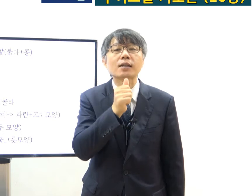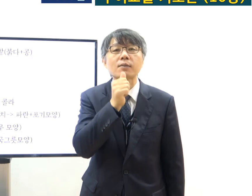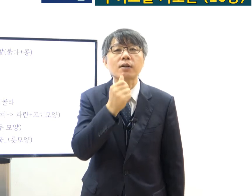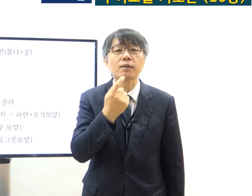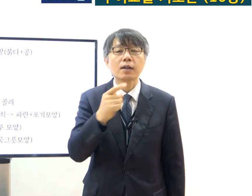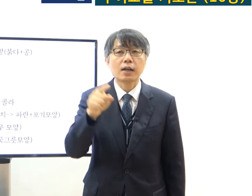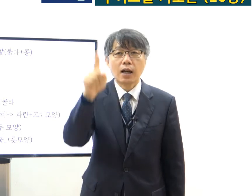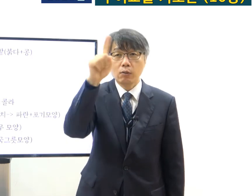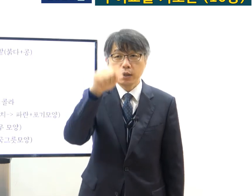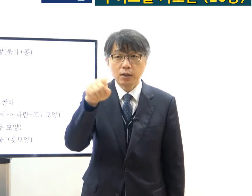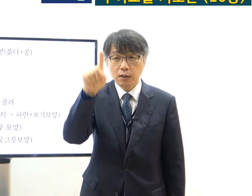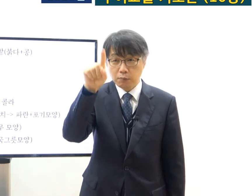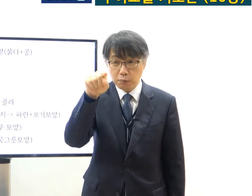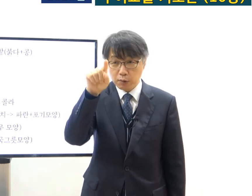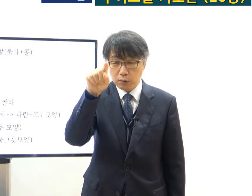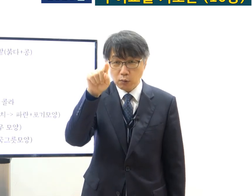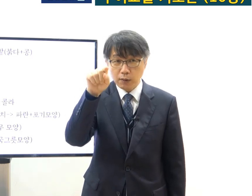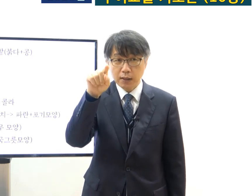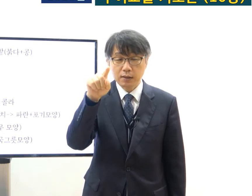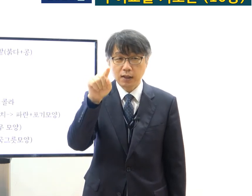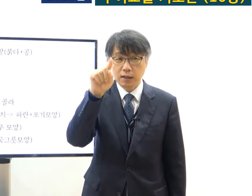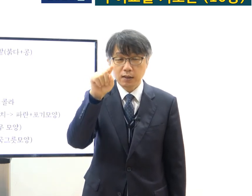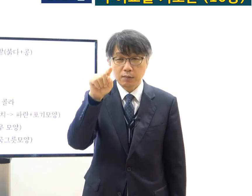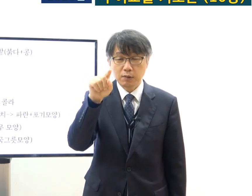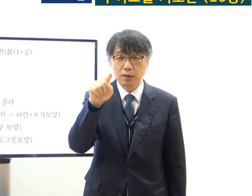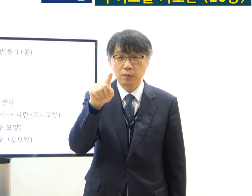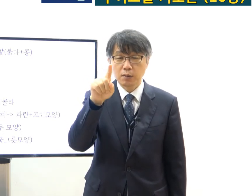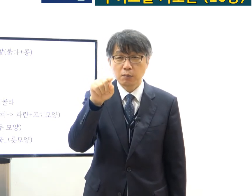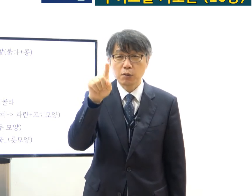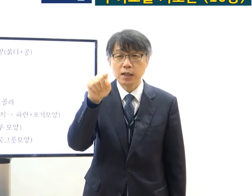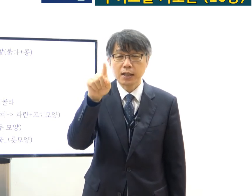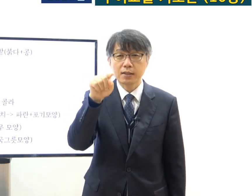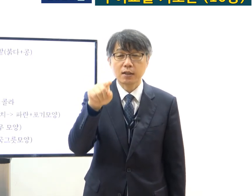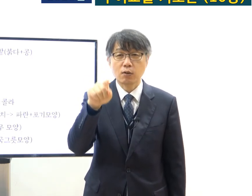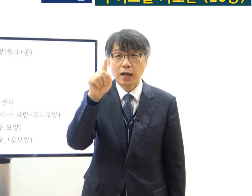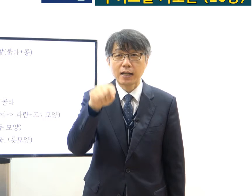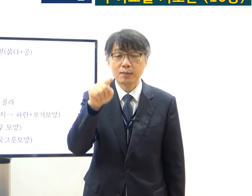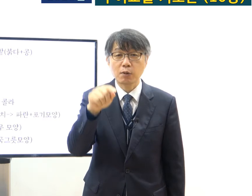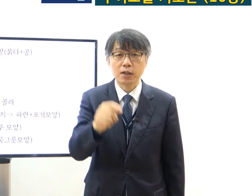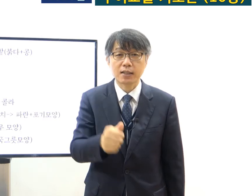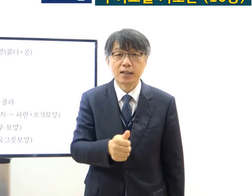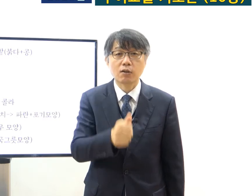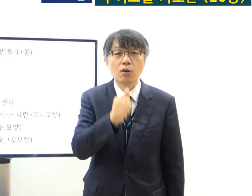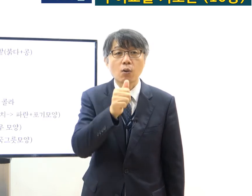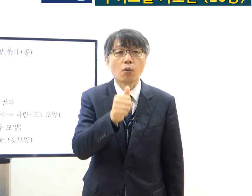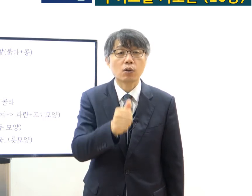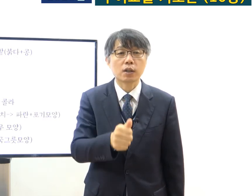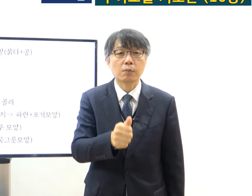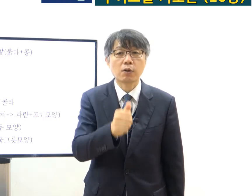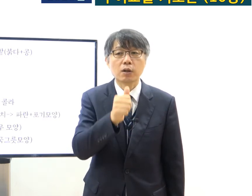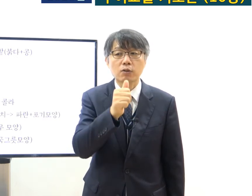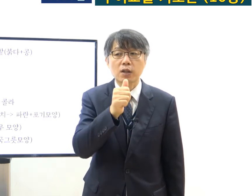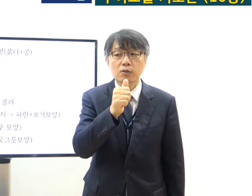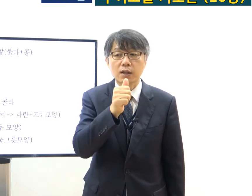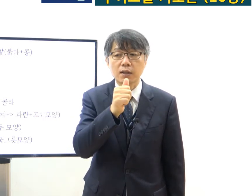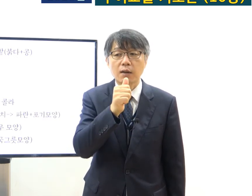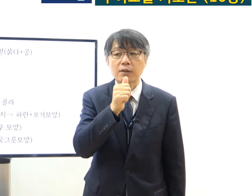대면 가운데 이렇게 조그만한 이렇게 그 표시가 되어 있잖아요. 갈라진 표시가 있잖아요. 그걸 그대로 표현해 준다고 하면